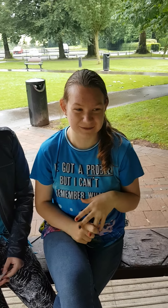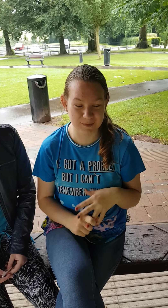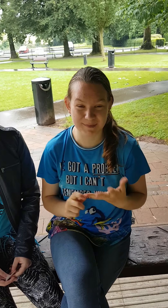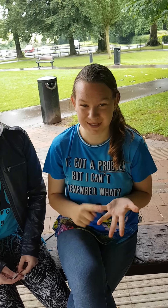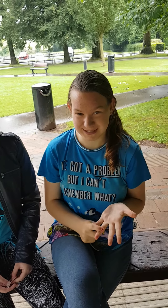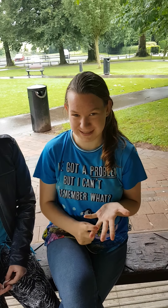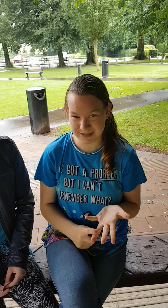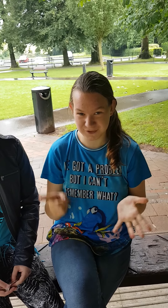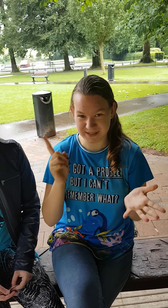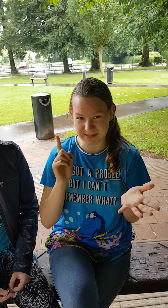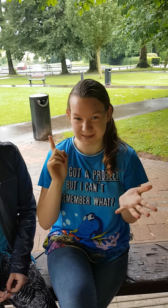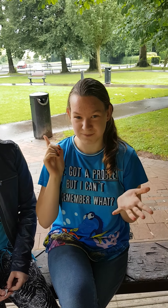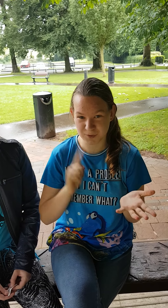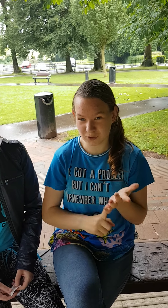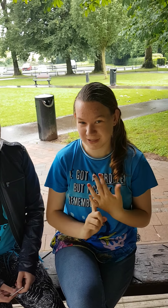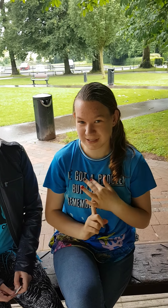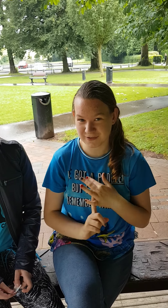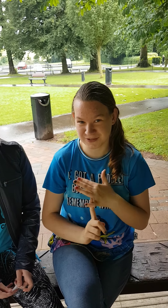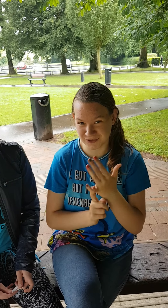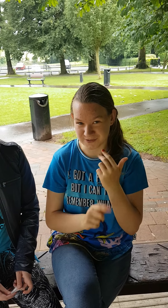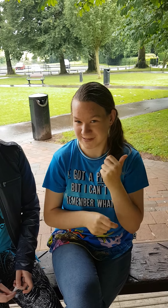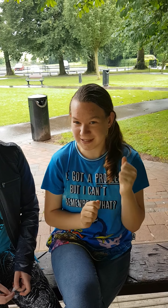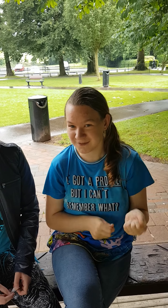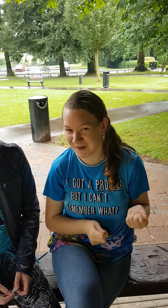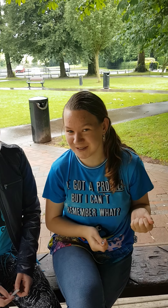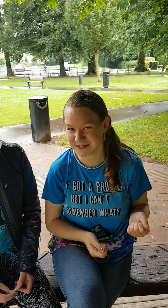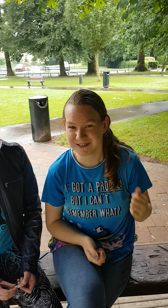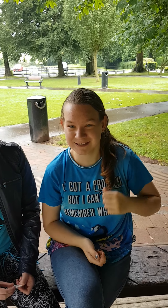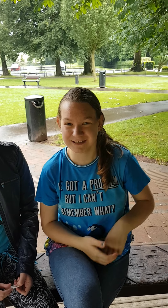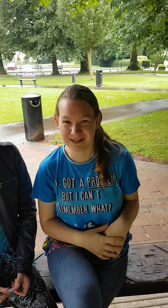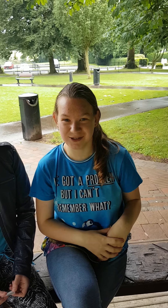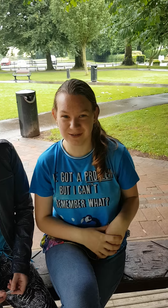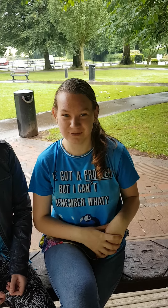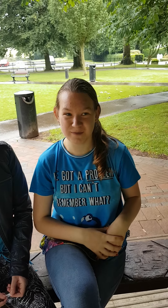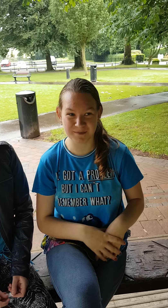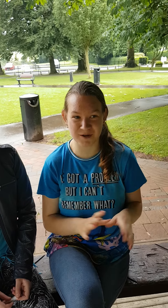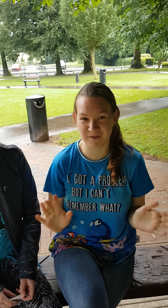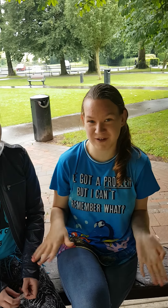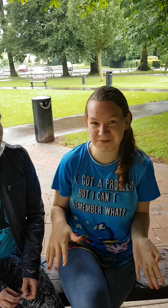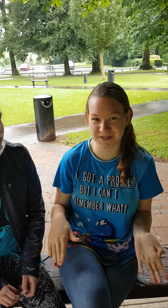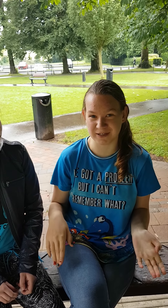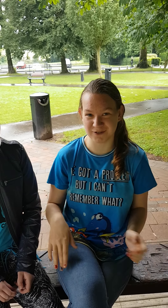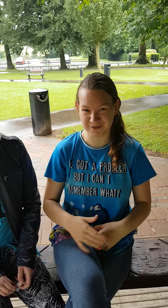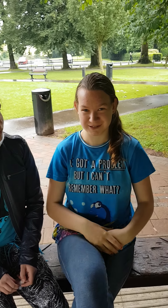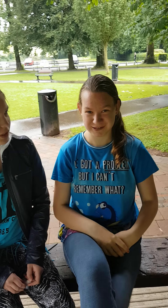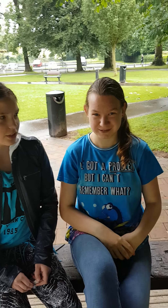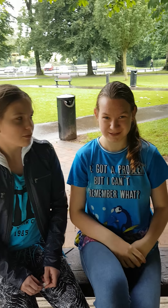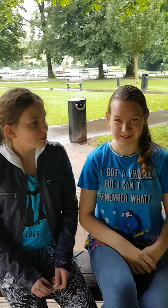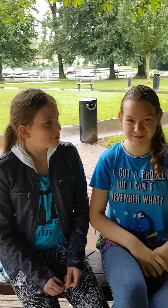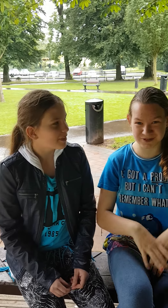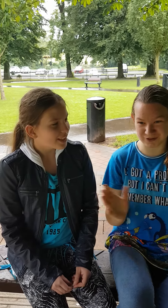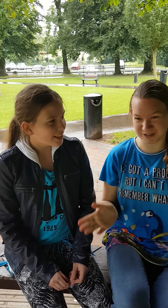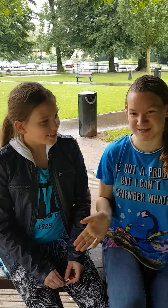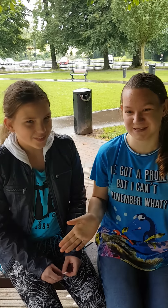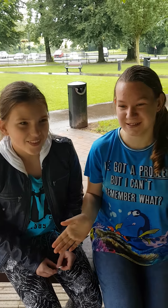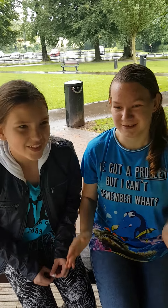Umiem angielski. 25. To jest już ostatni fakt. Umiem trochę francuskiego. I już to koniec. No, koniec.